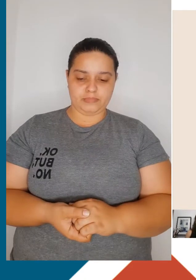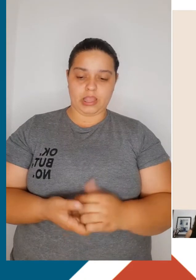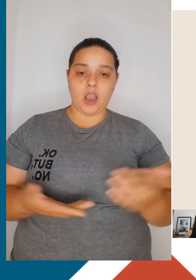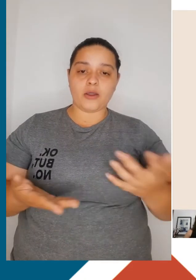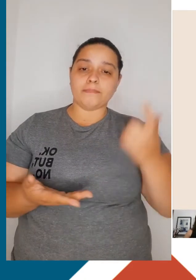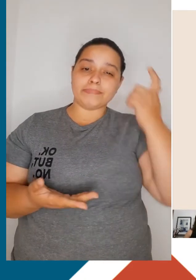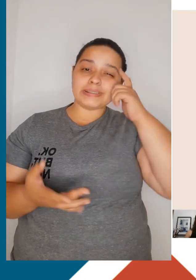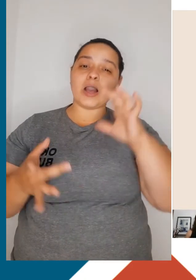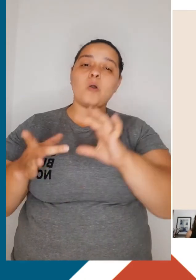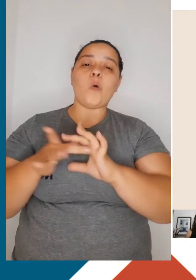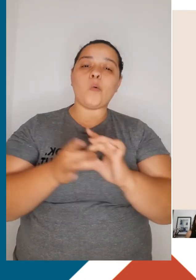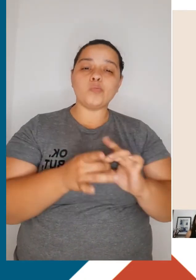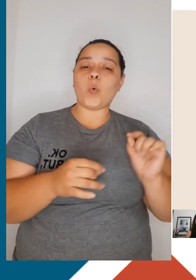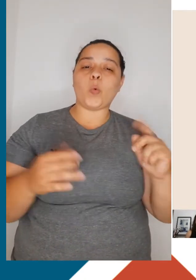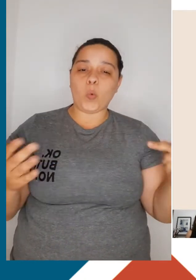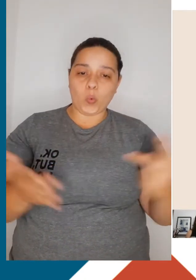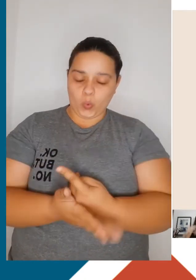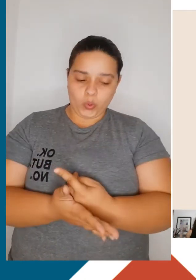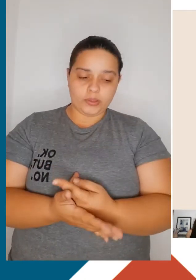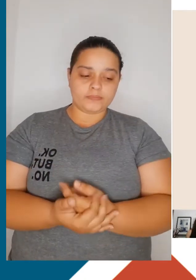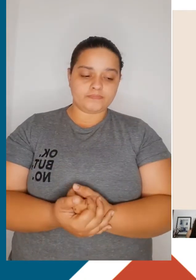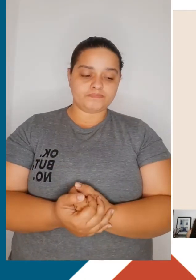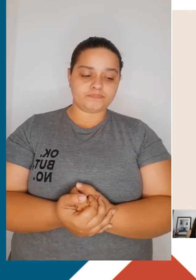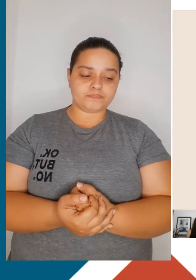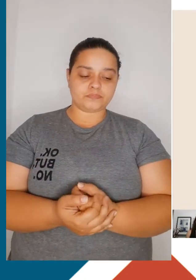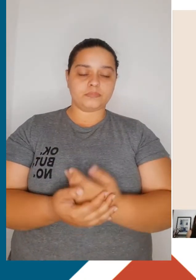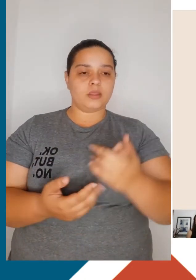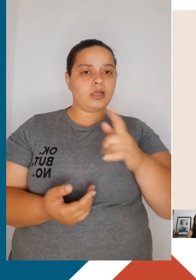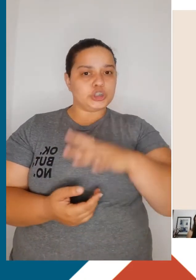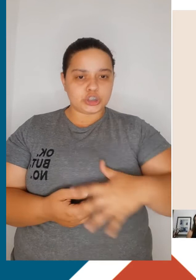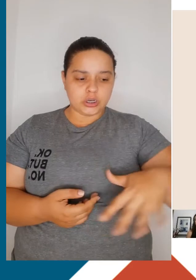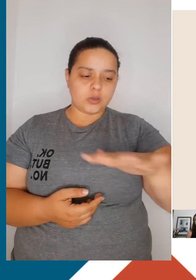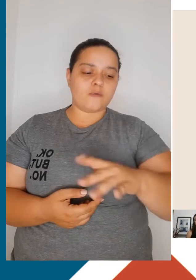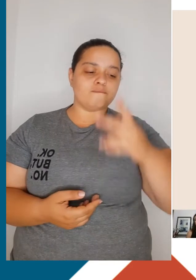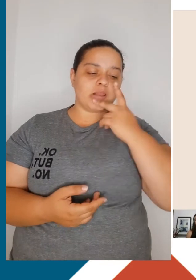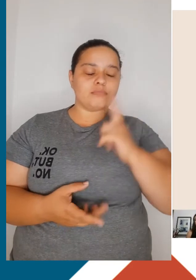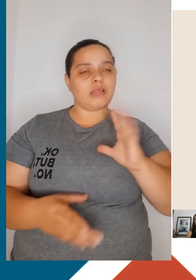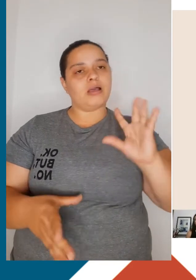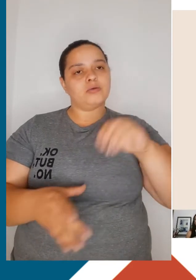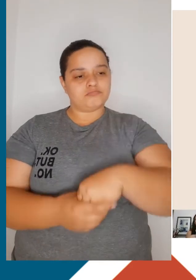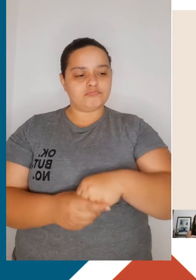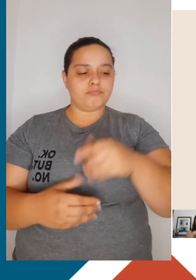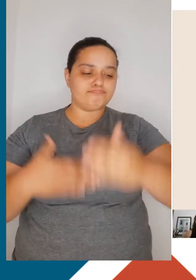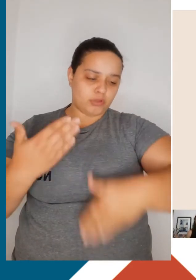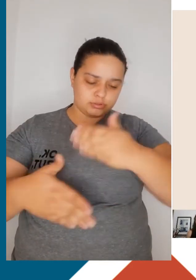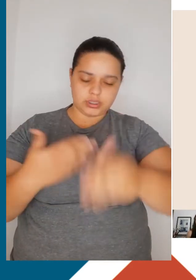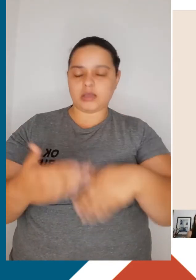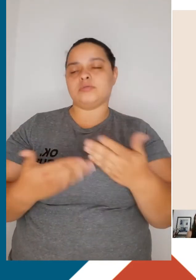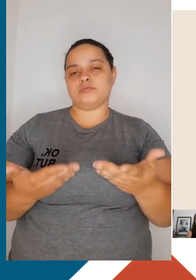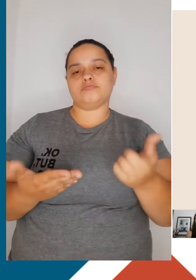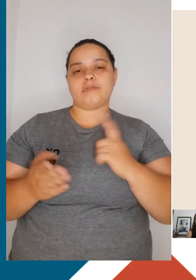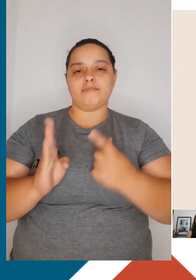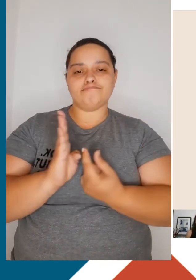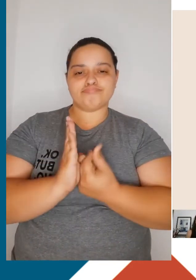Vamos pensar então o contexto no qual ela ocorre. Na sua dimensão mais geral, ela está aí incluída, né, nos processos de